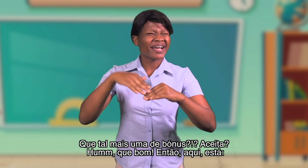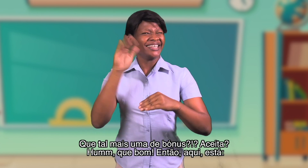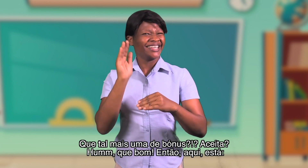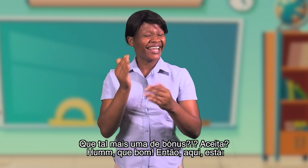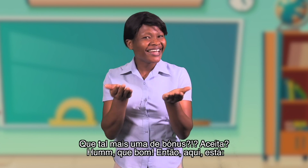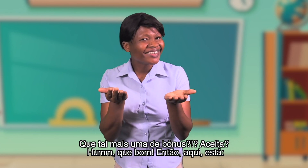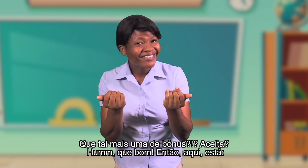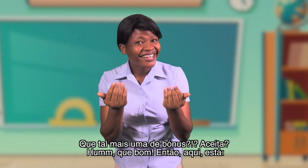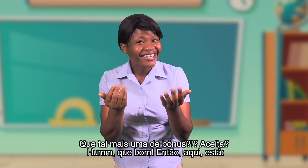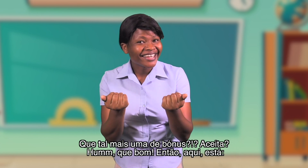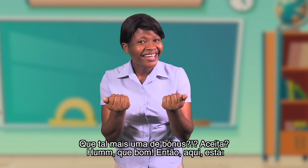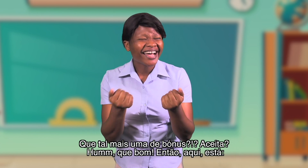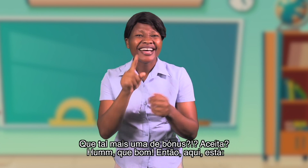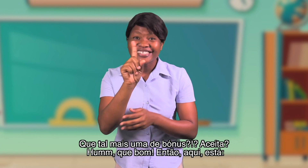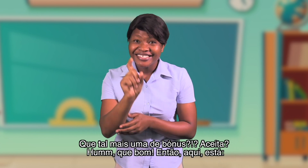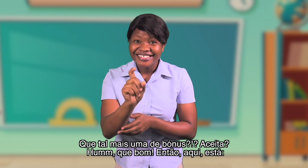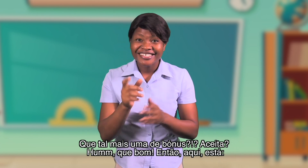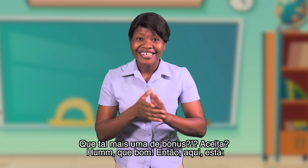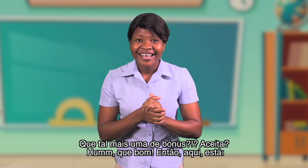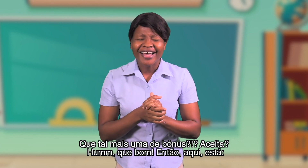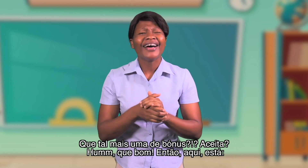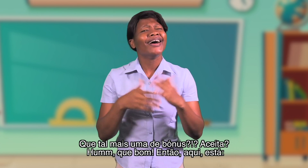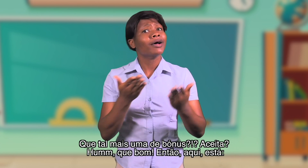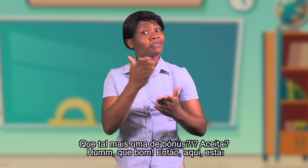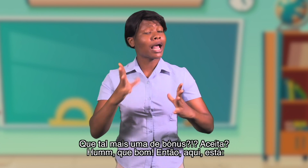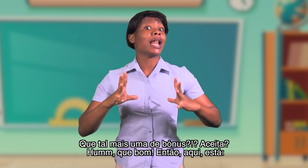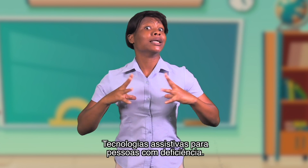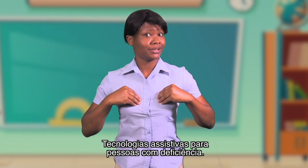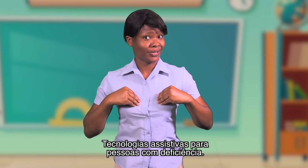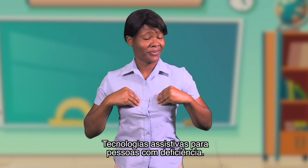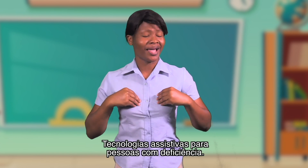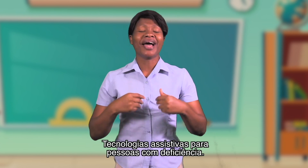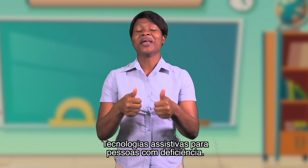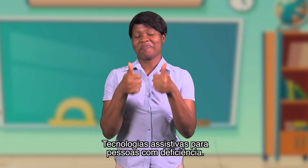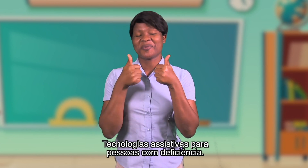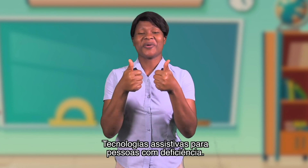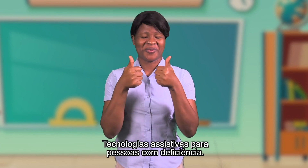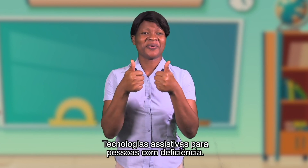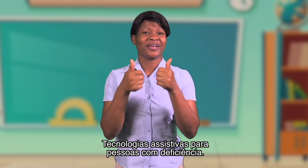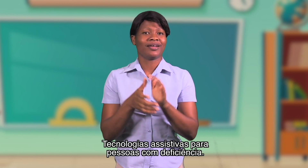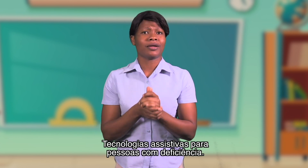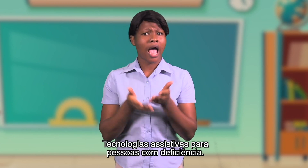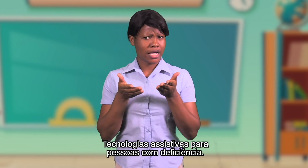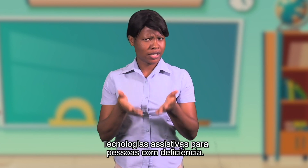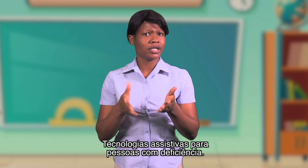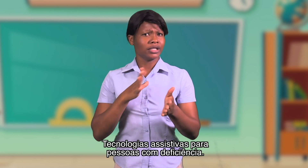Aceita? Que bom! Então aqui está. Tecnologias assistivas para pessoas